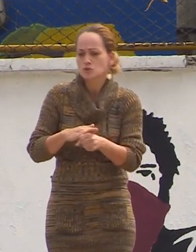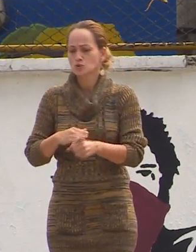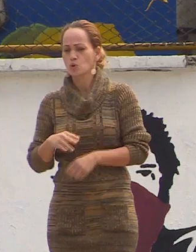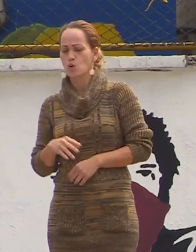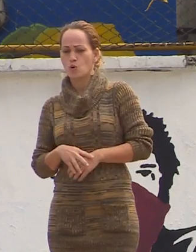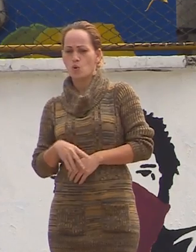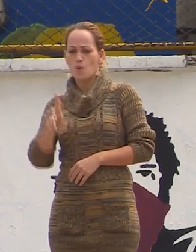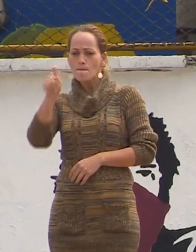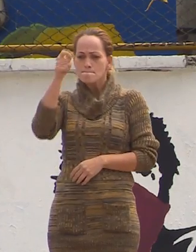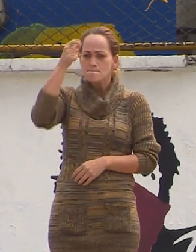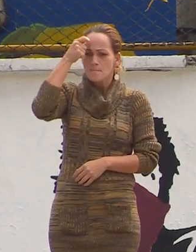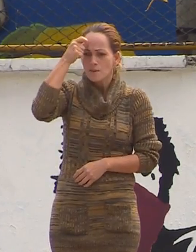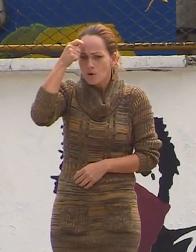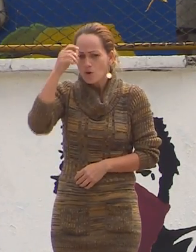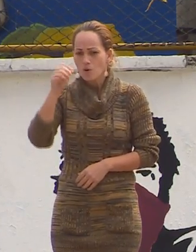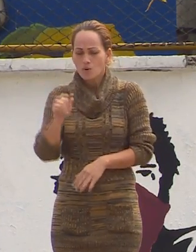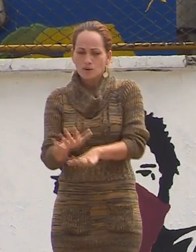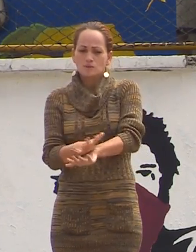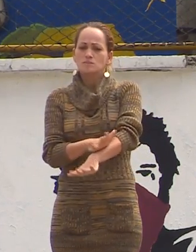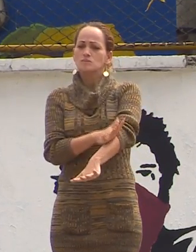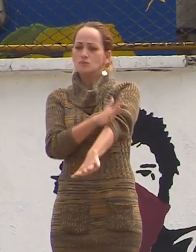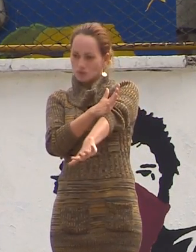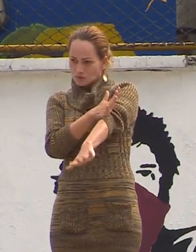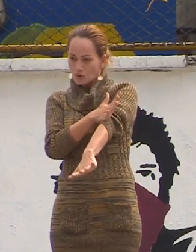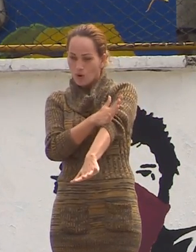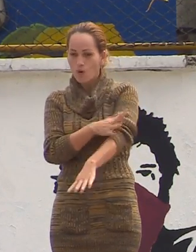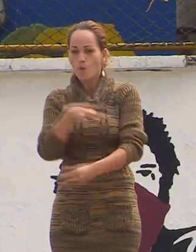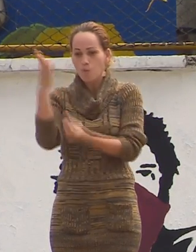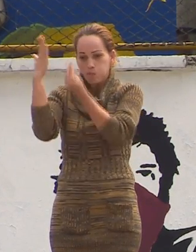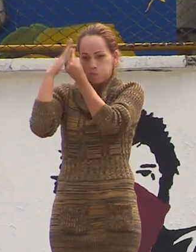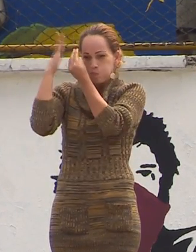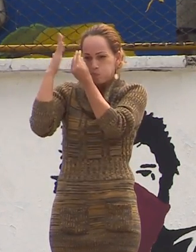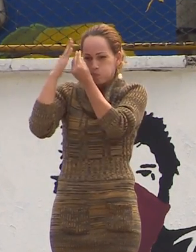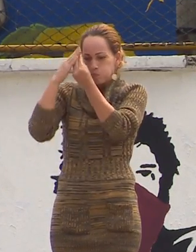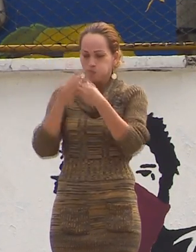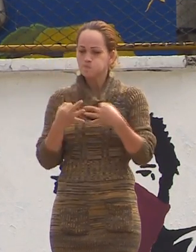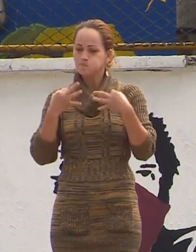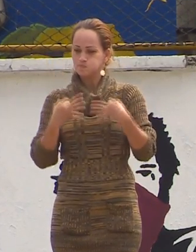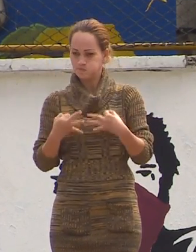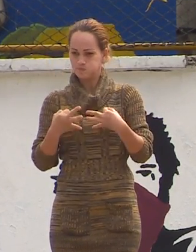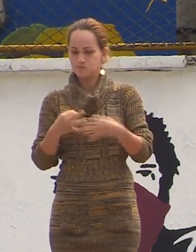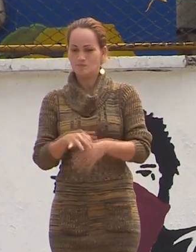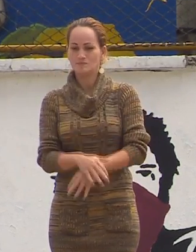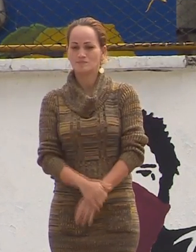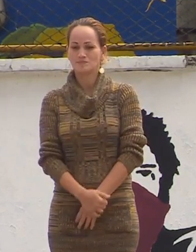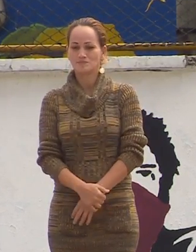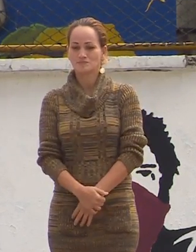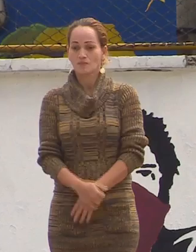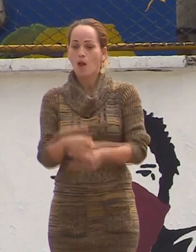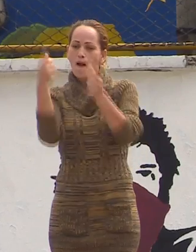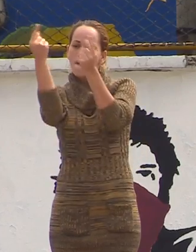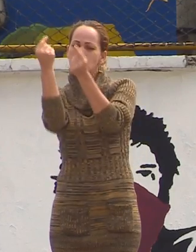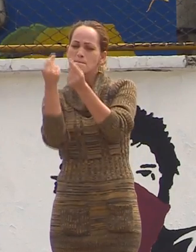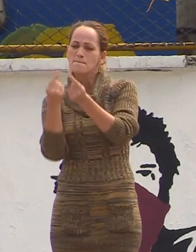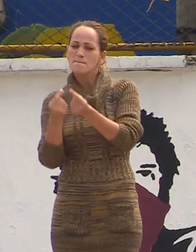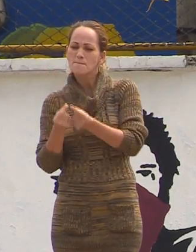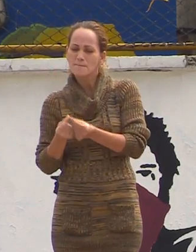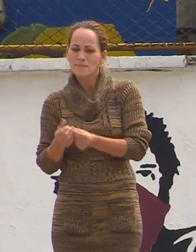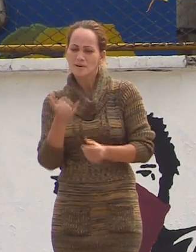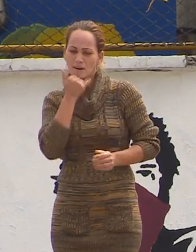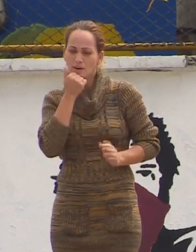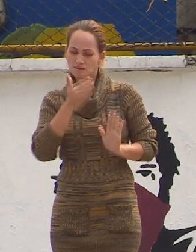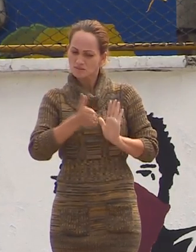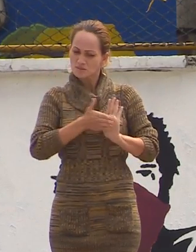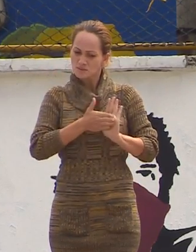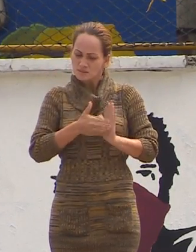una memoria, una emoción y un saber determinados. En suma, nuestros